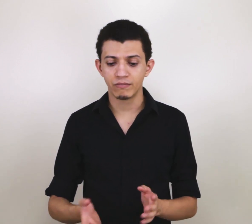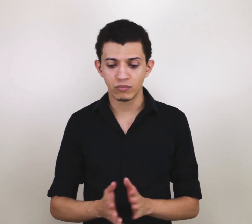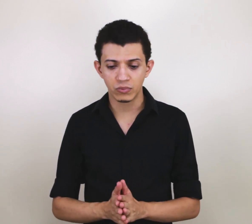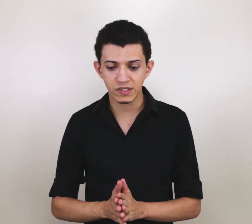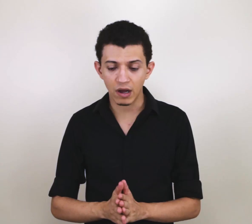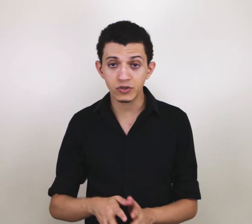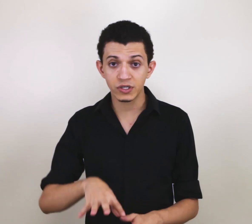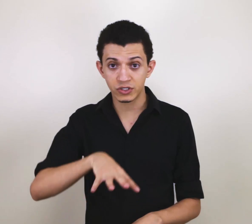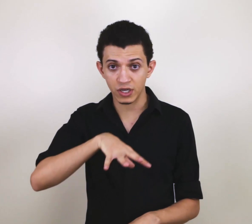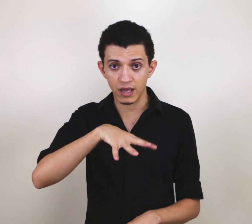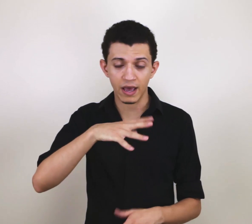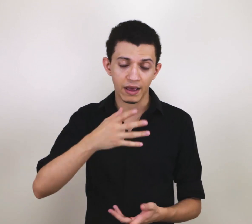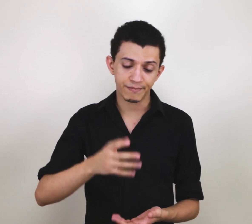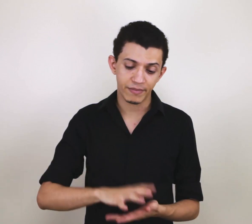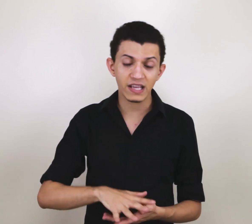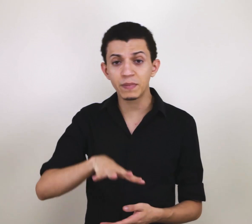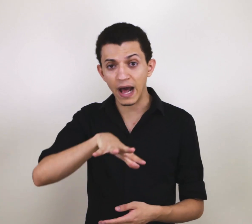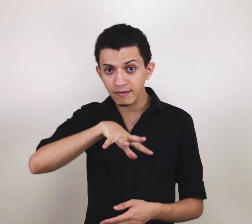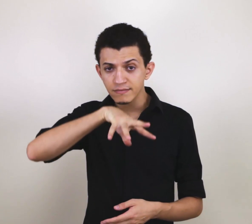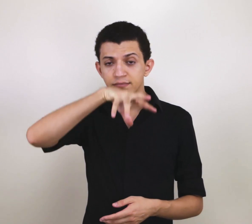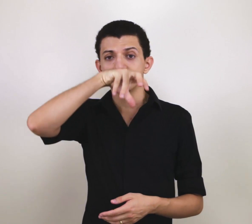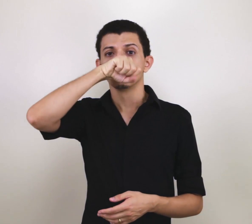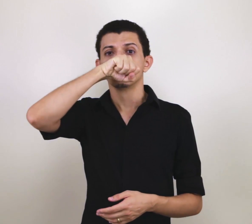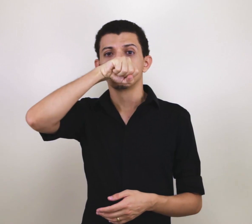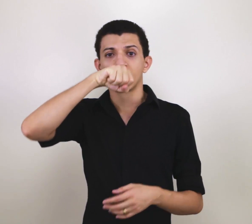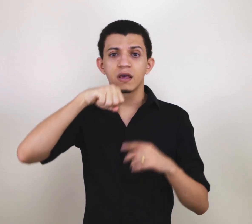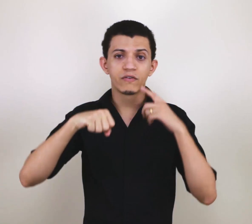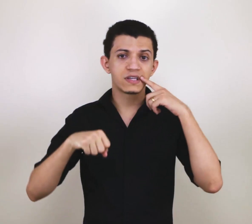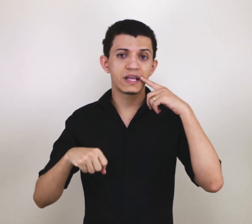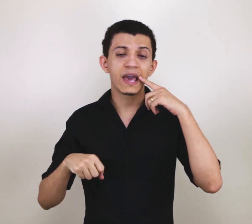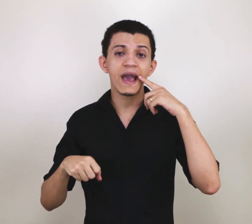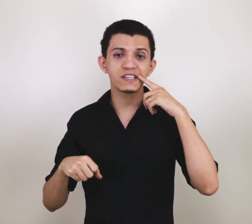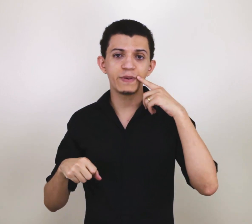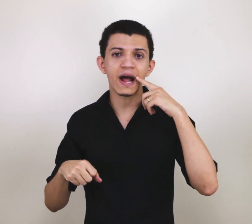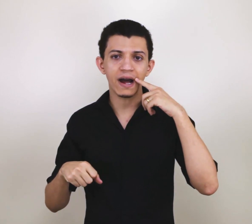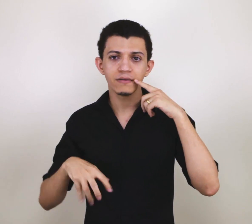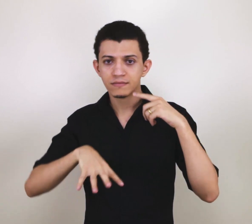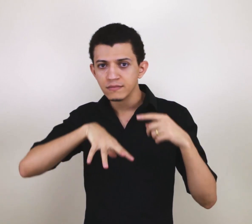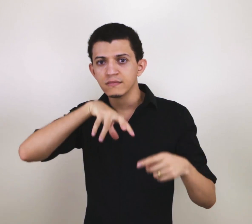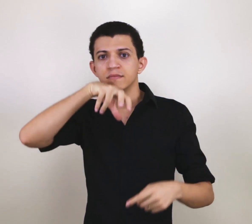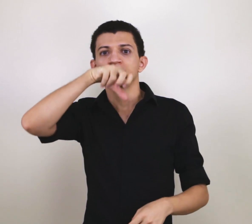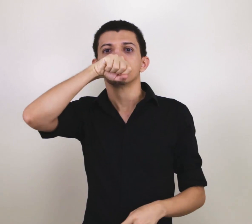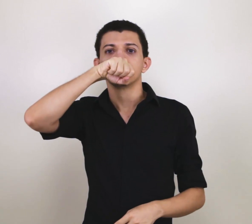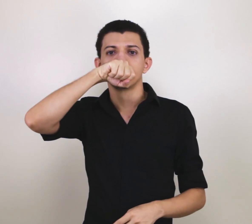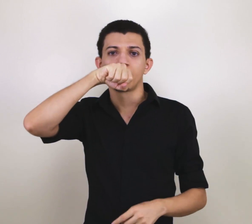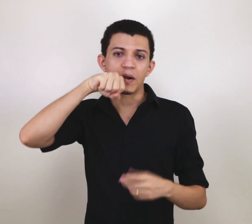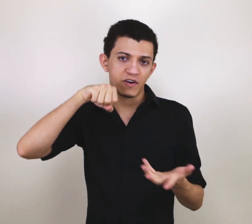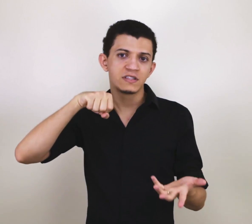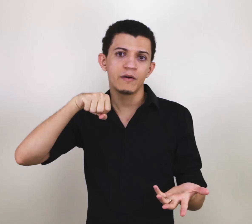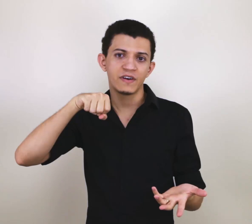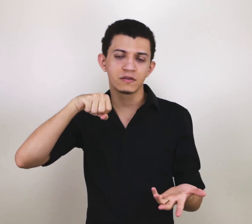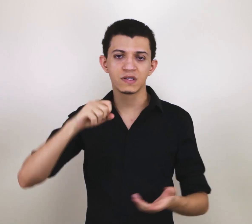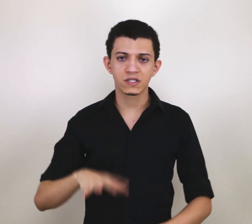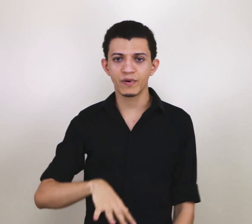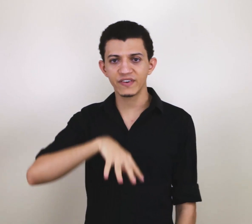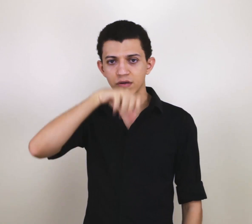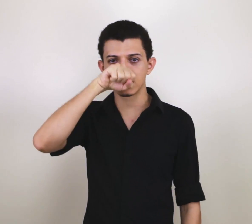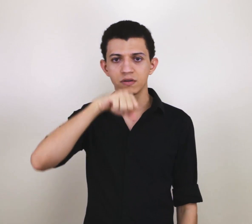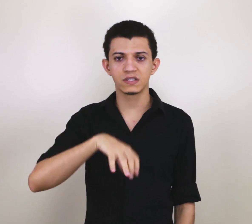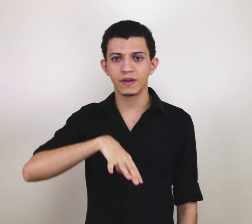o sinal de respirar, em que você tem que respirar para poder fazer o sinal. Você não pode fazer o sinal de respirar